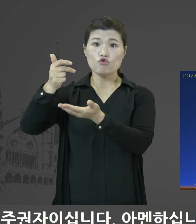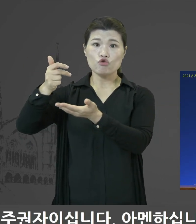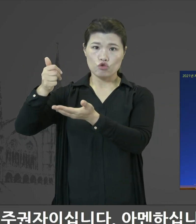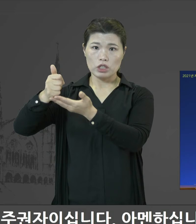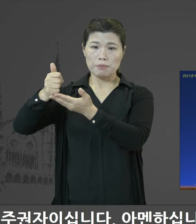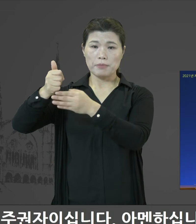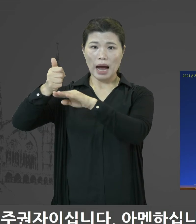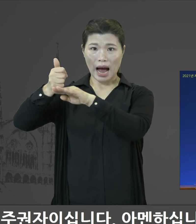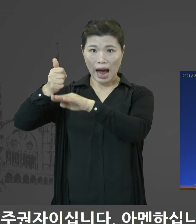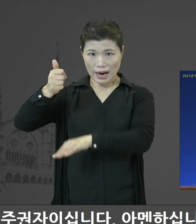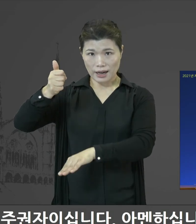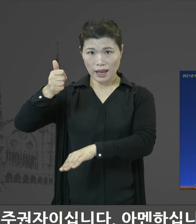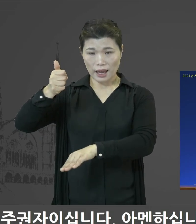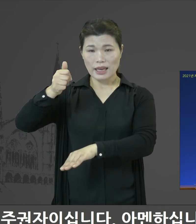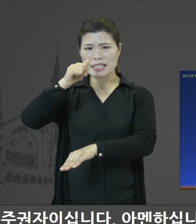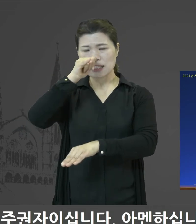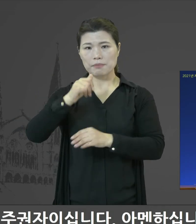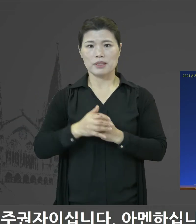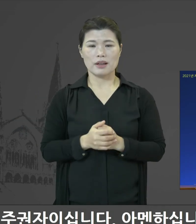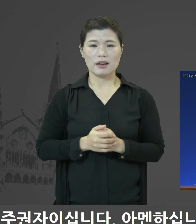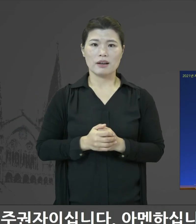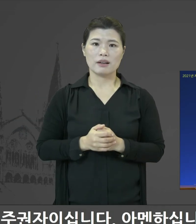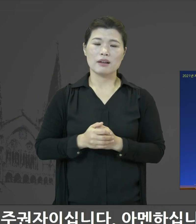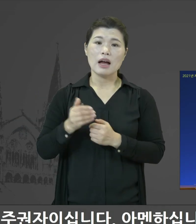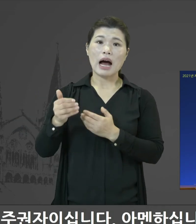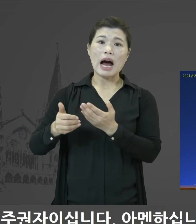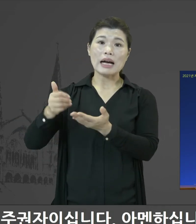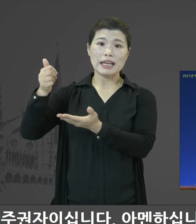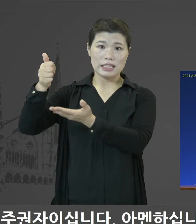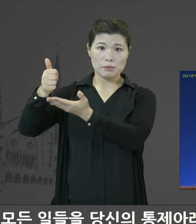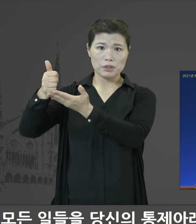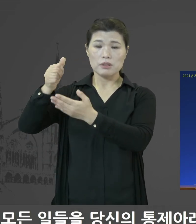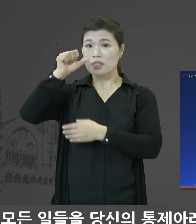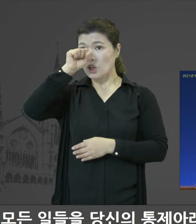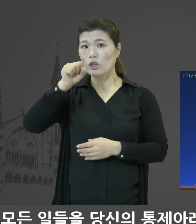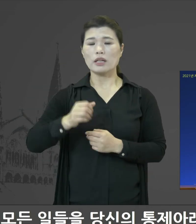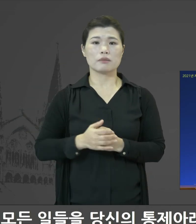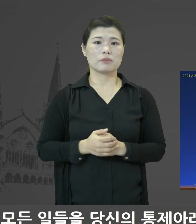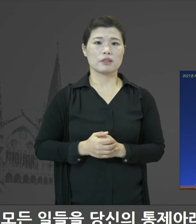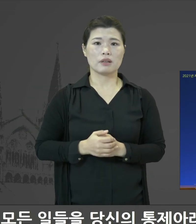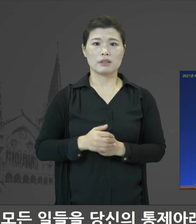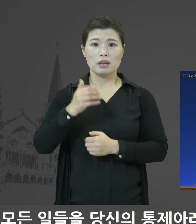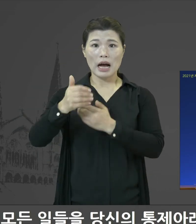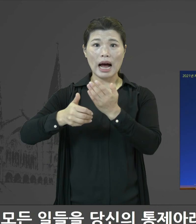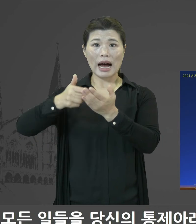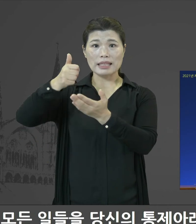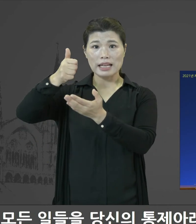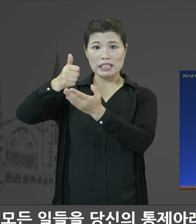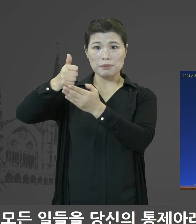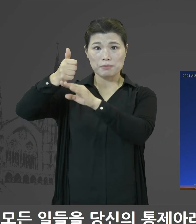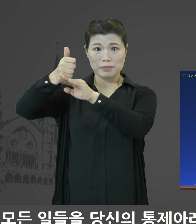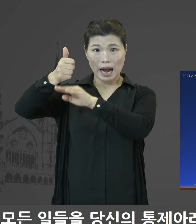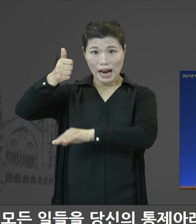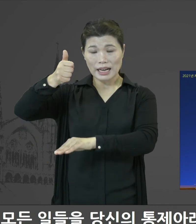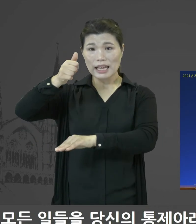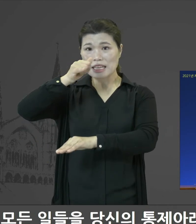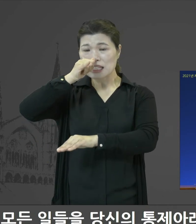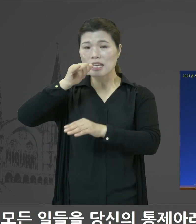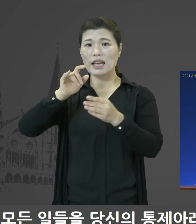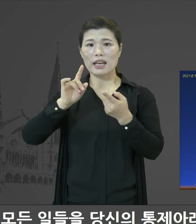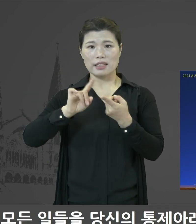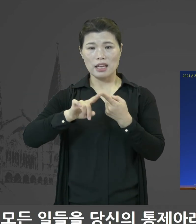있습니다. 그리고 그 하나님은 선하시기 때문에 하나님의 통제 아래 있는 일들을